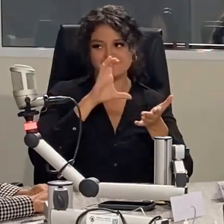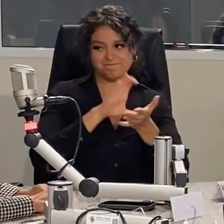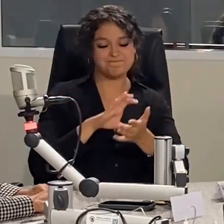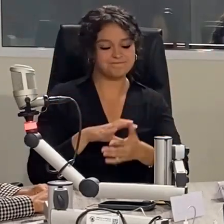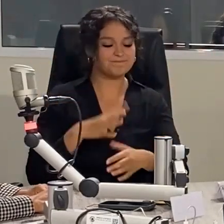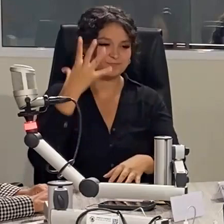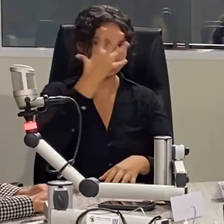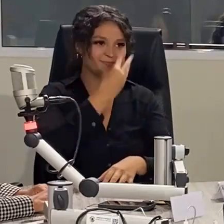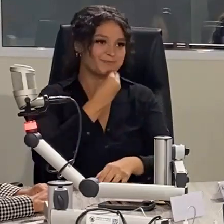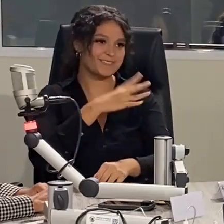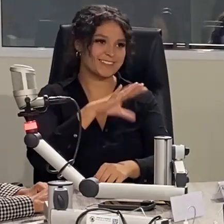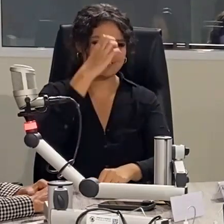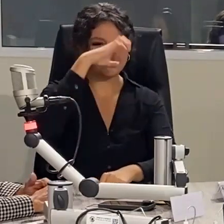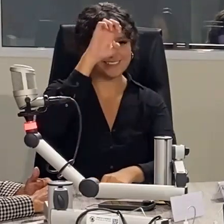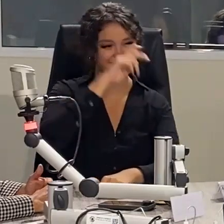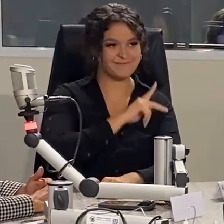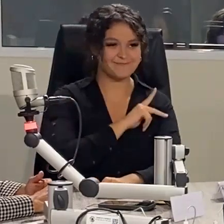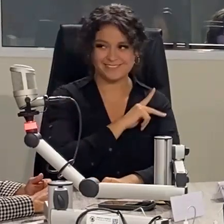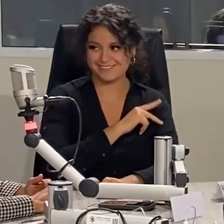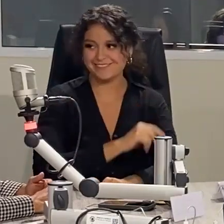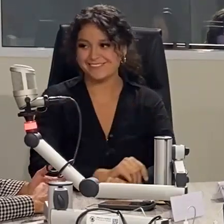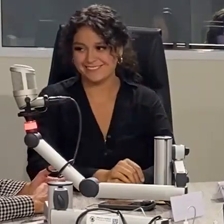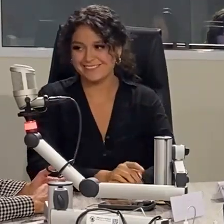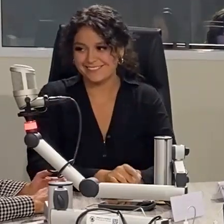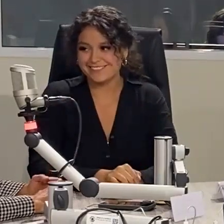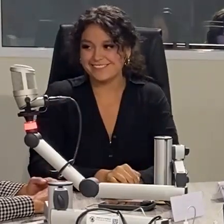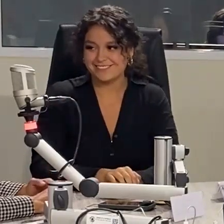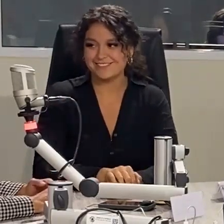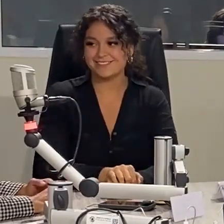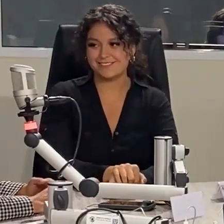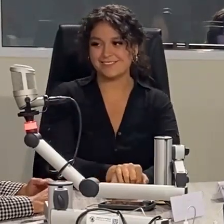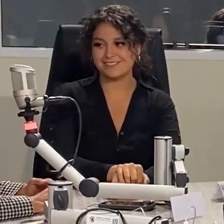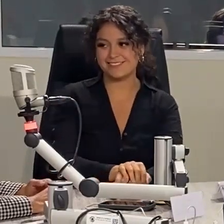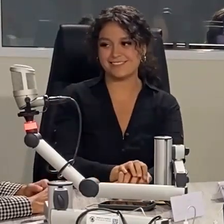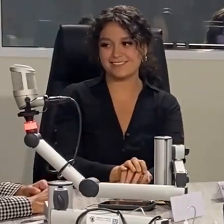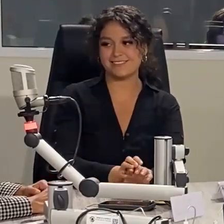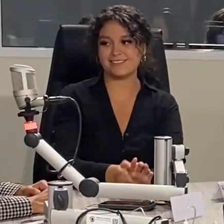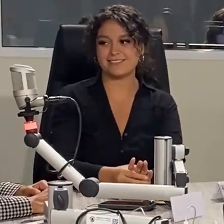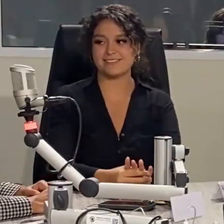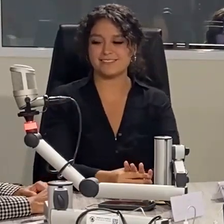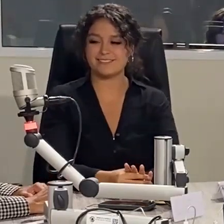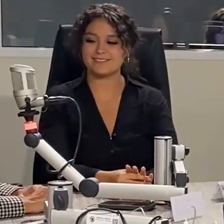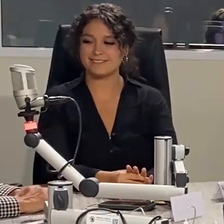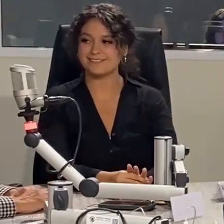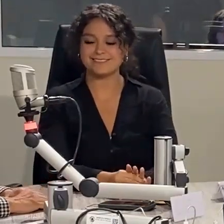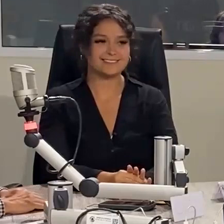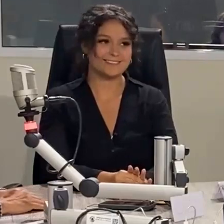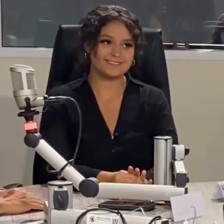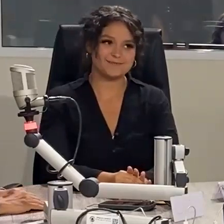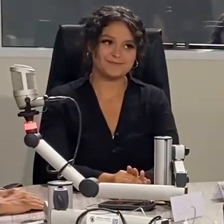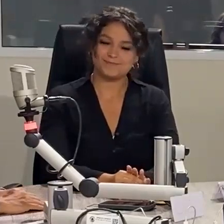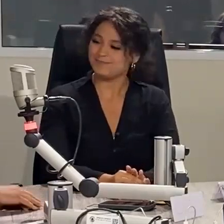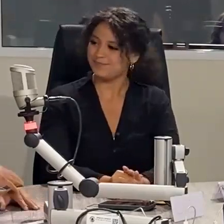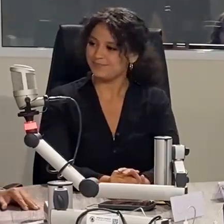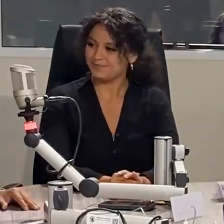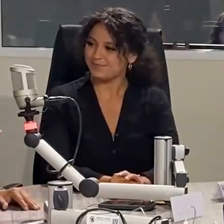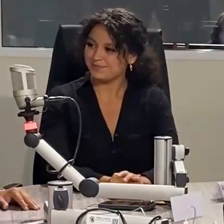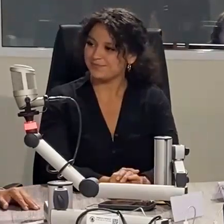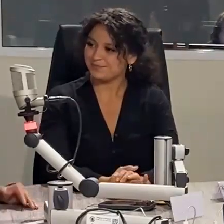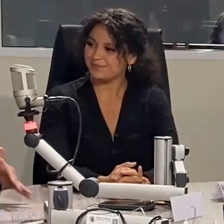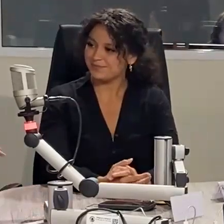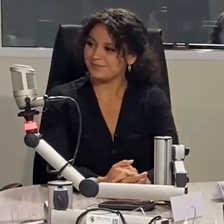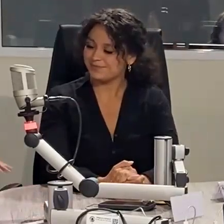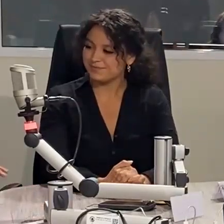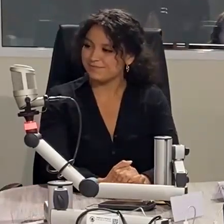y que seamos nosotros, ahora sí que un ejemplo. Es una gran experiencia. Pues ustedes son más